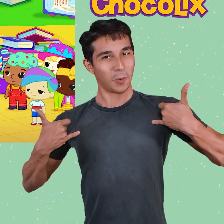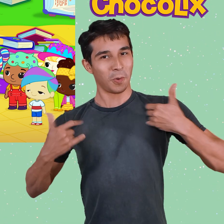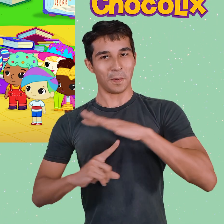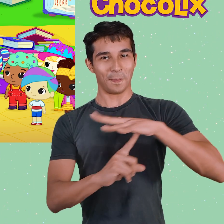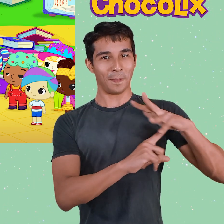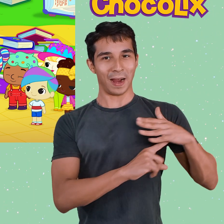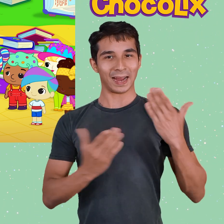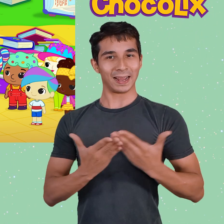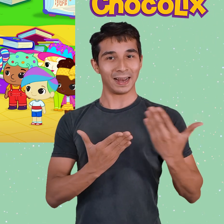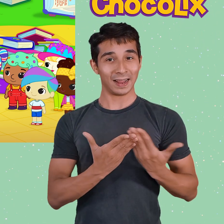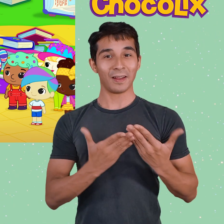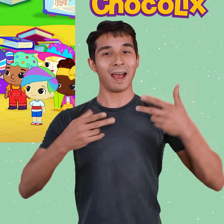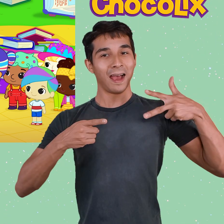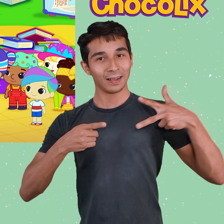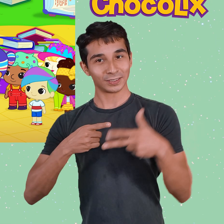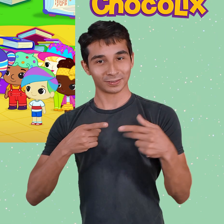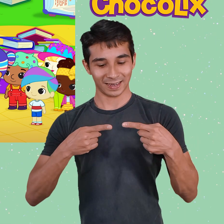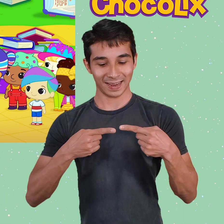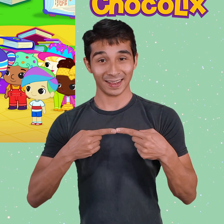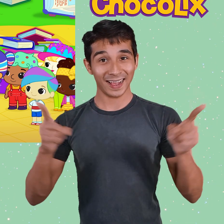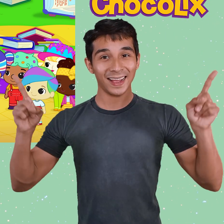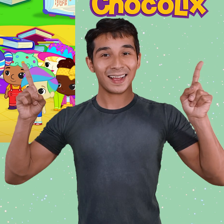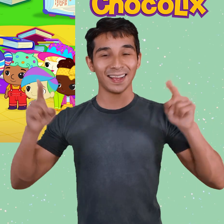do Reino da Chocolândia.